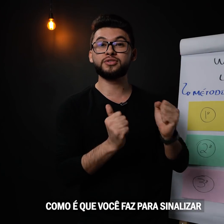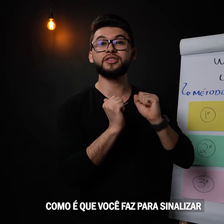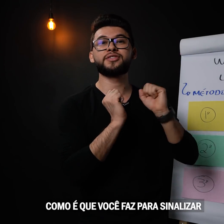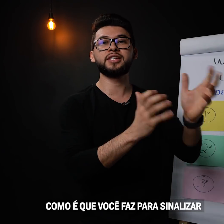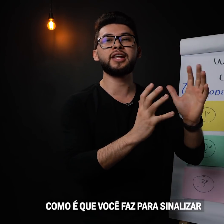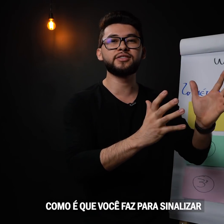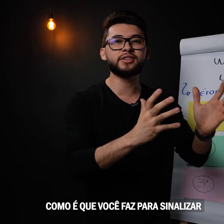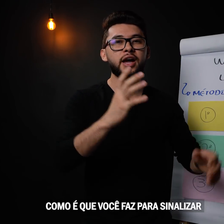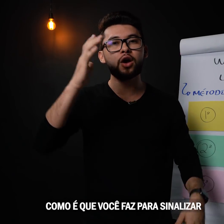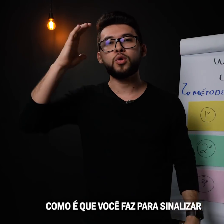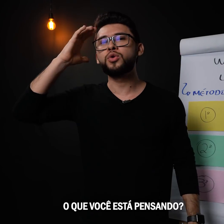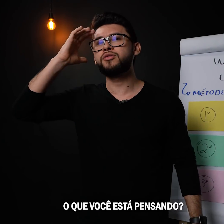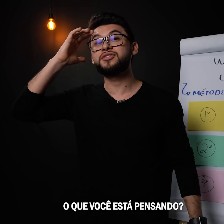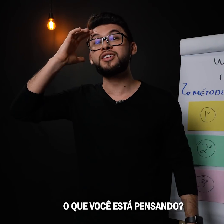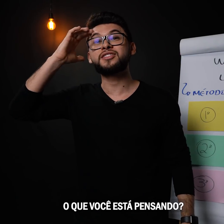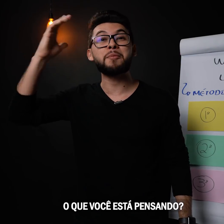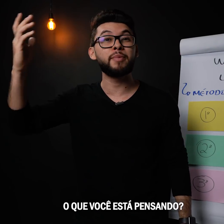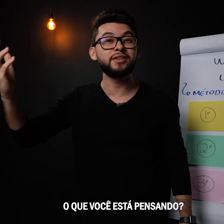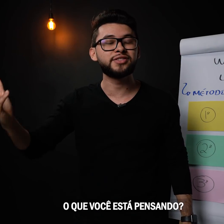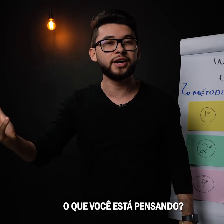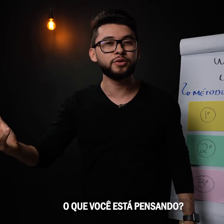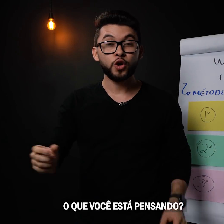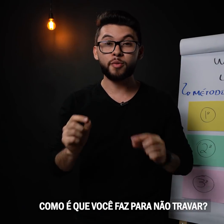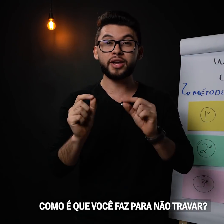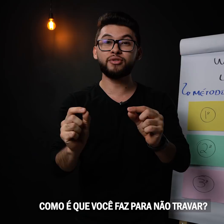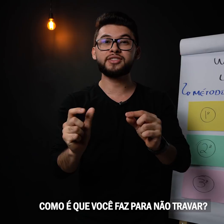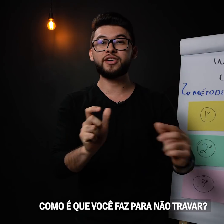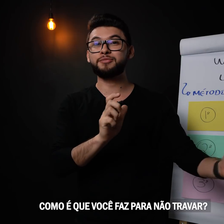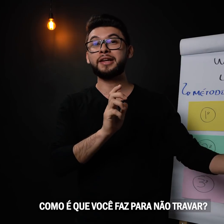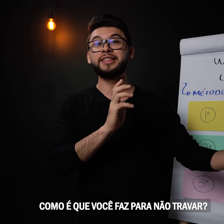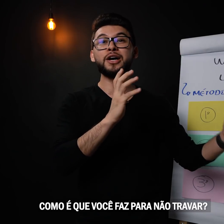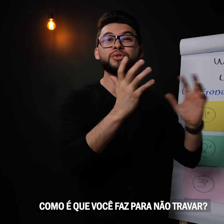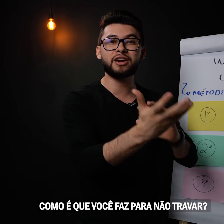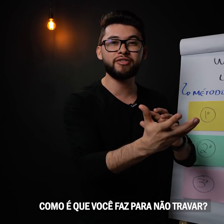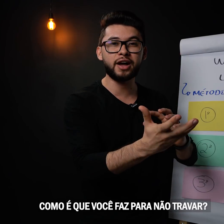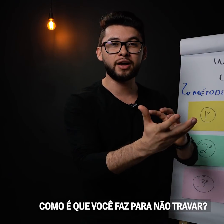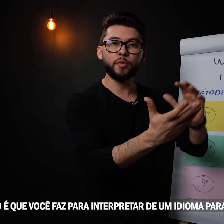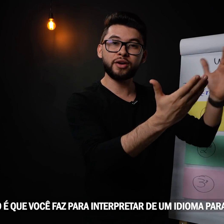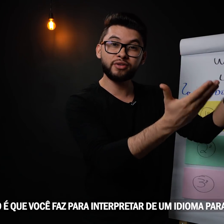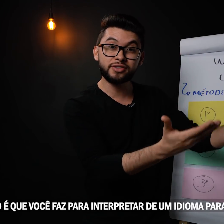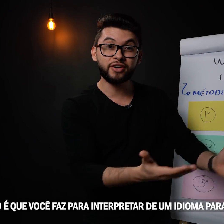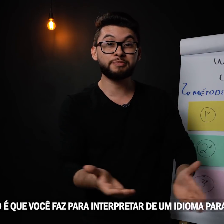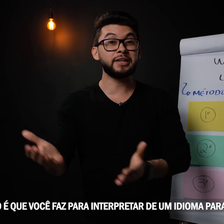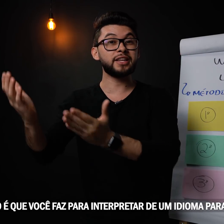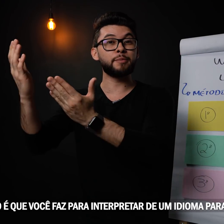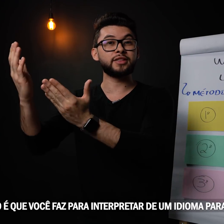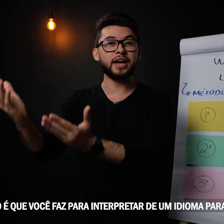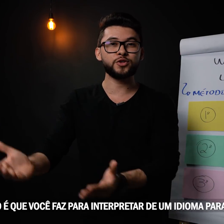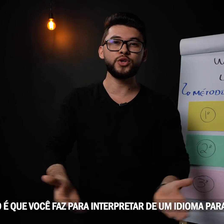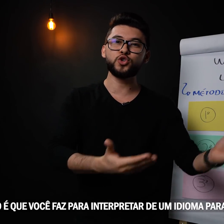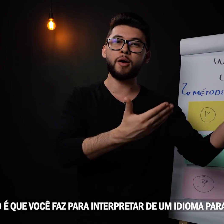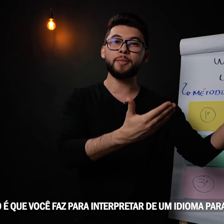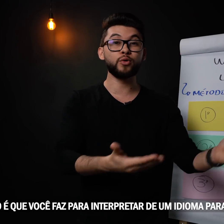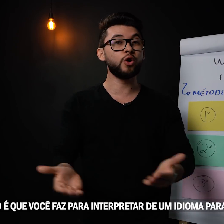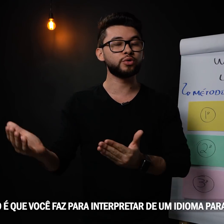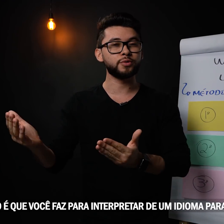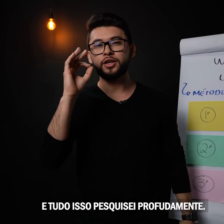conseguir sinalizar o que você está pensando? Como é que você faz para não travar? Como é que você faz para interpretar de um idioma para o outro? E